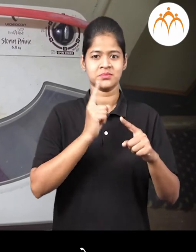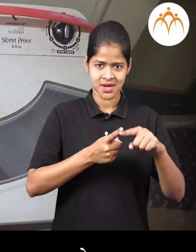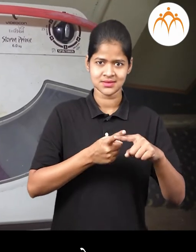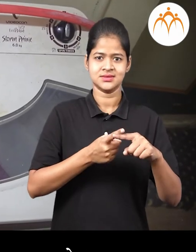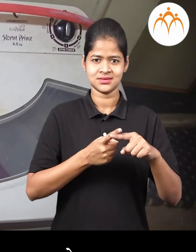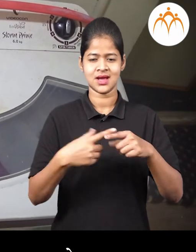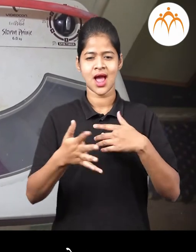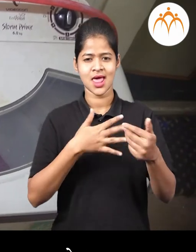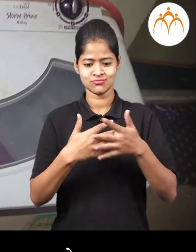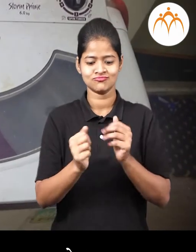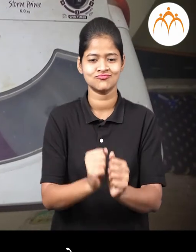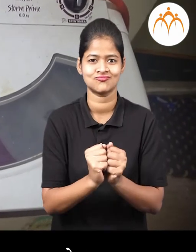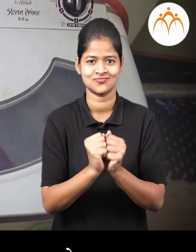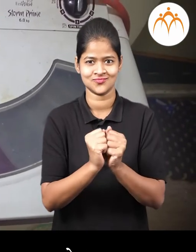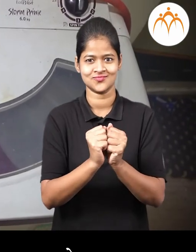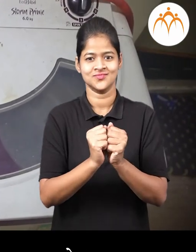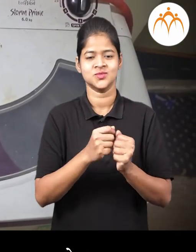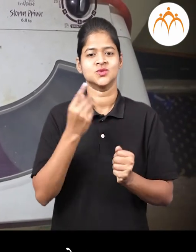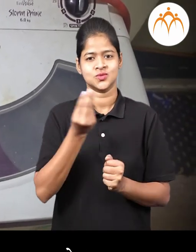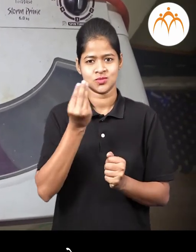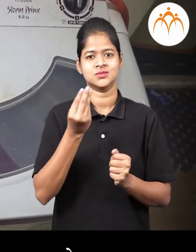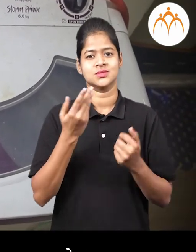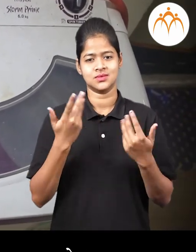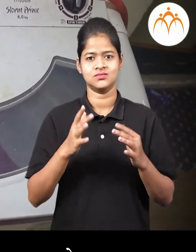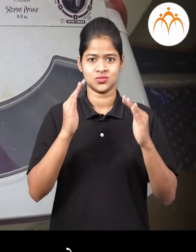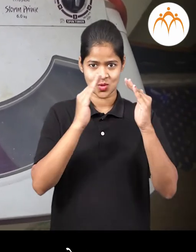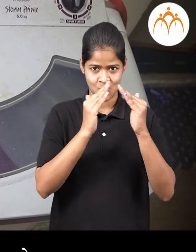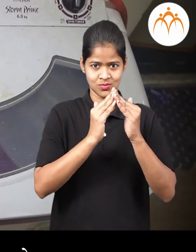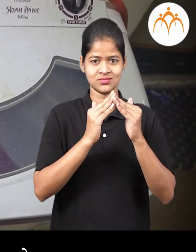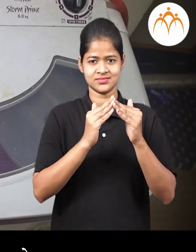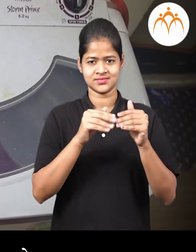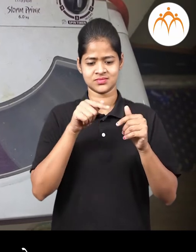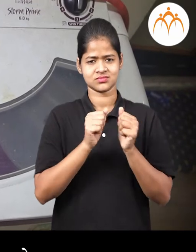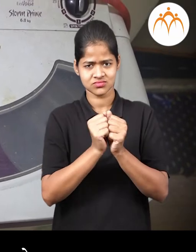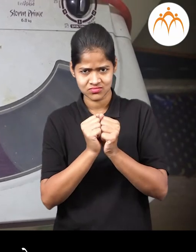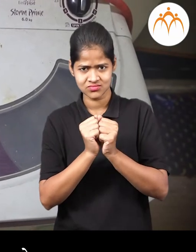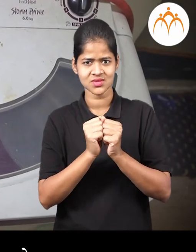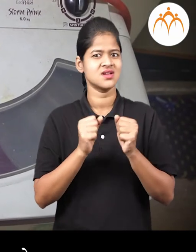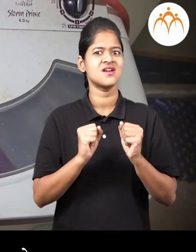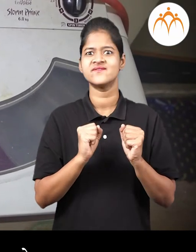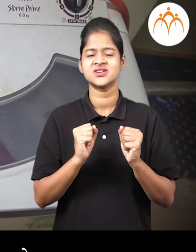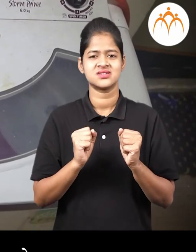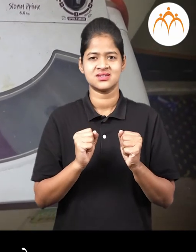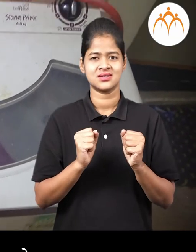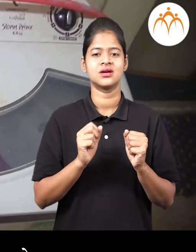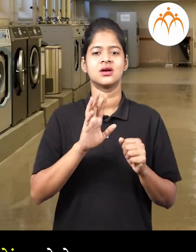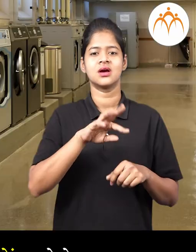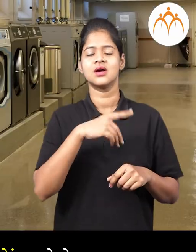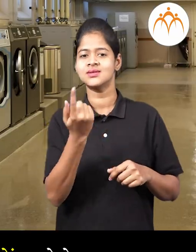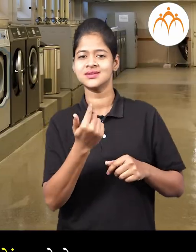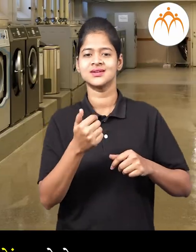काही वेडा कपडे घरी धुने शक्य नस्ते काही कपडे खूपच खराब होताथ